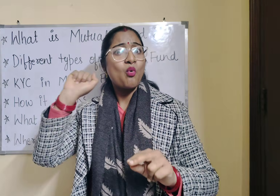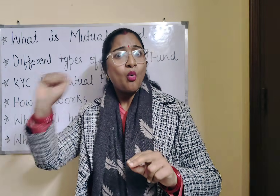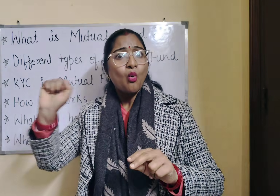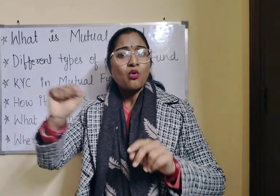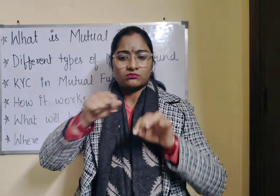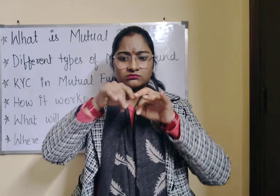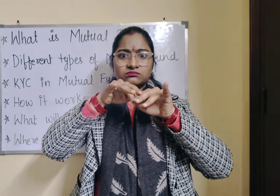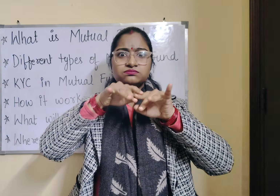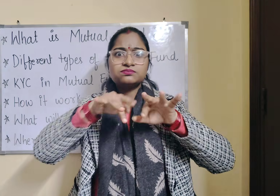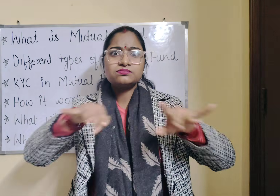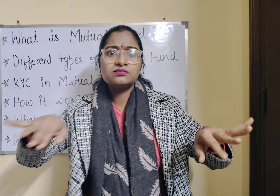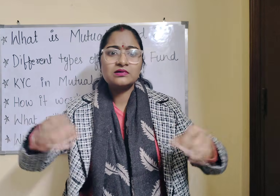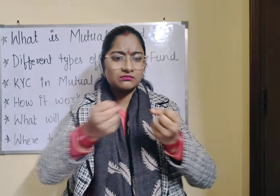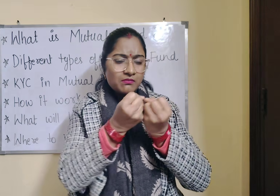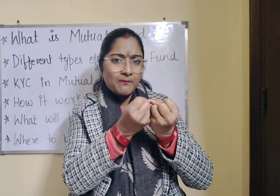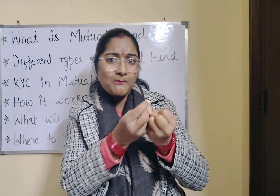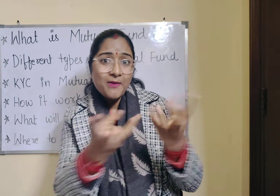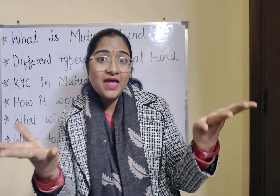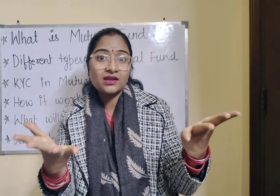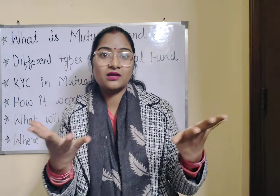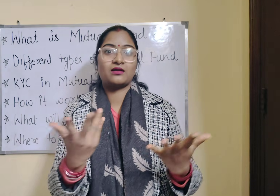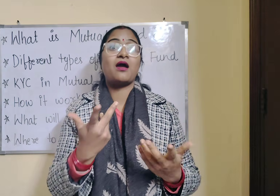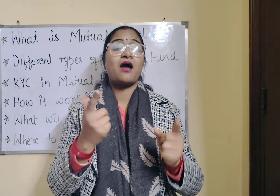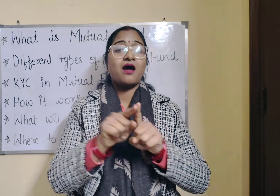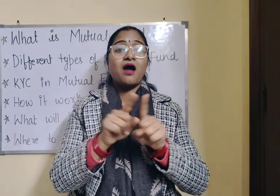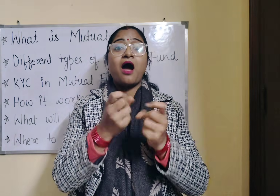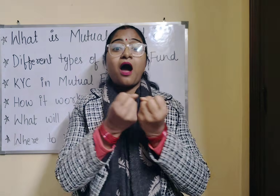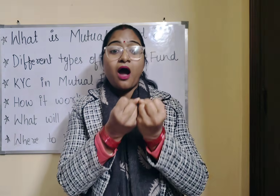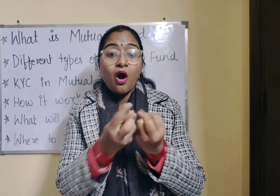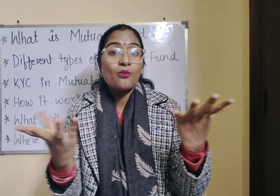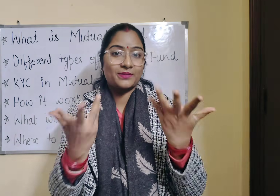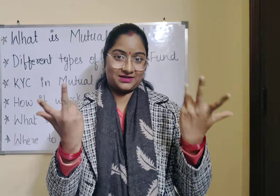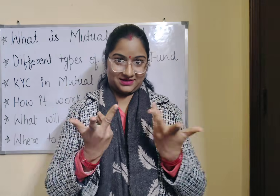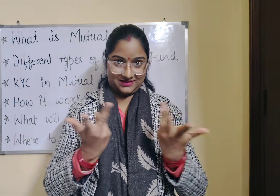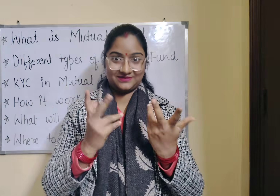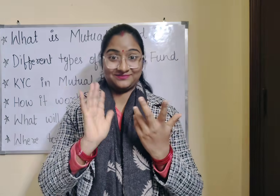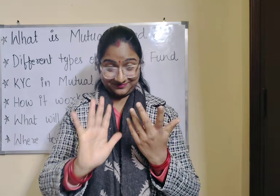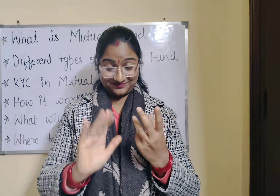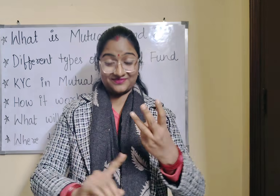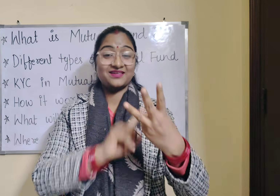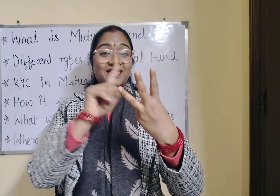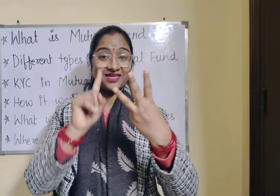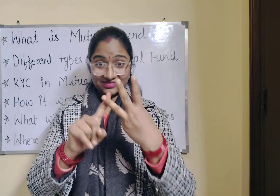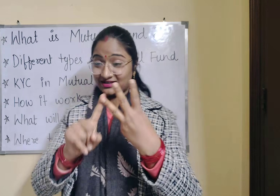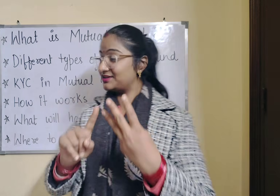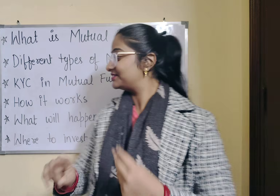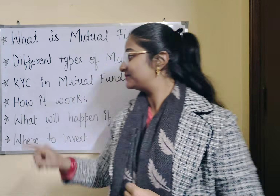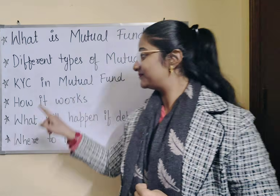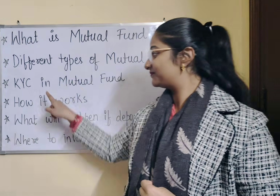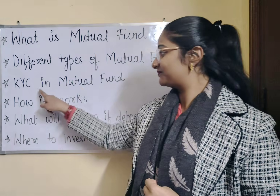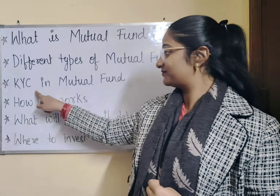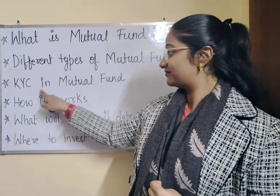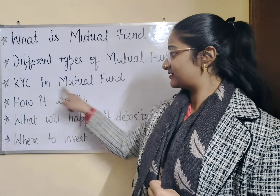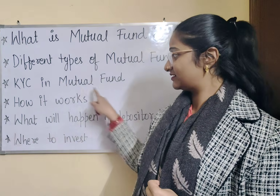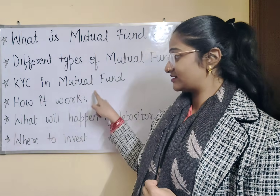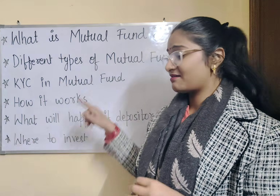आ गया, बट म्यूचुअल फंड में भी बहुत अलग अलग तरीके के फंड्स होते हैं और वो क्या होते हैं वो समझेंगे। तीसरा